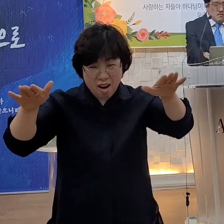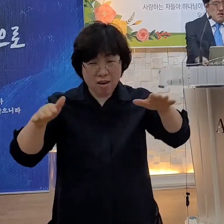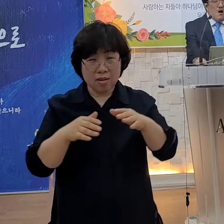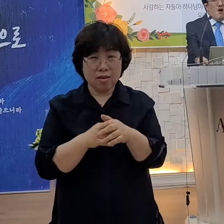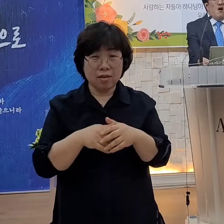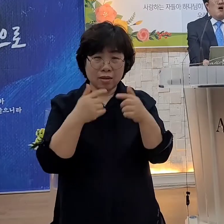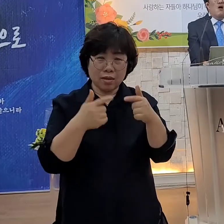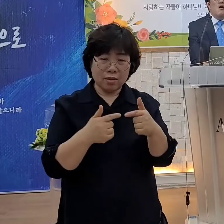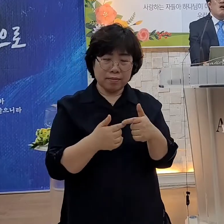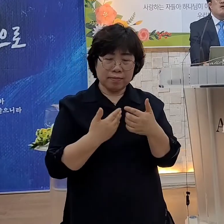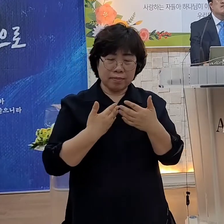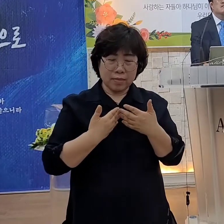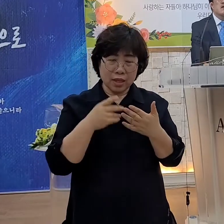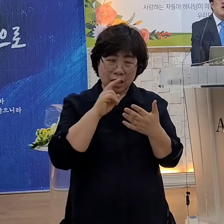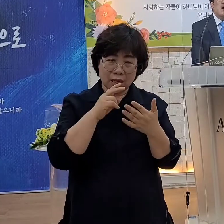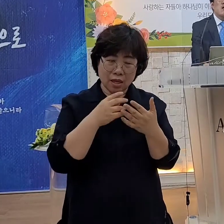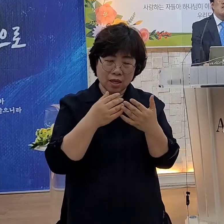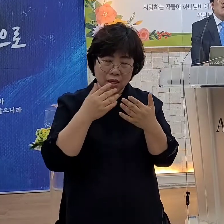늘